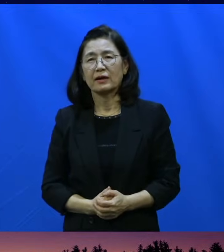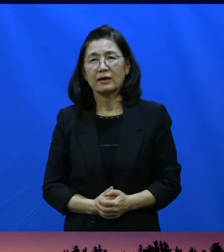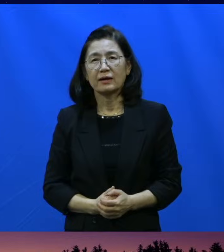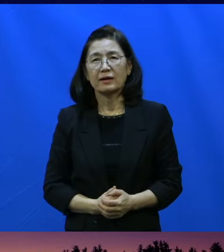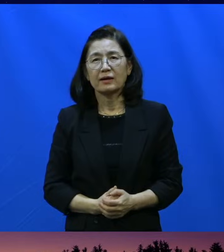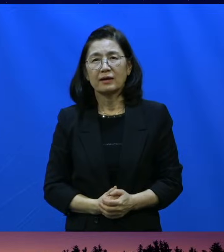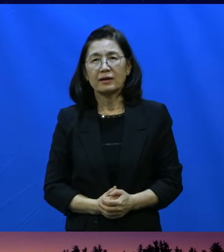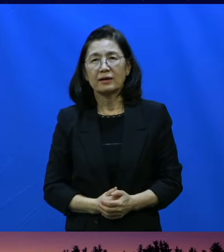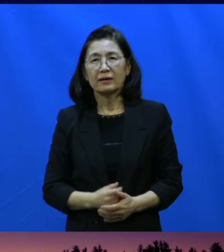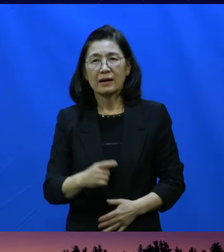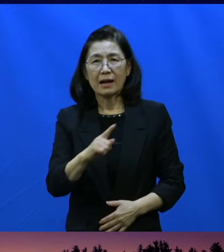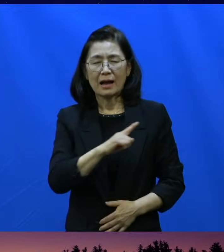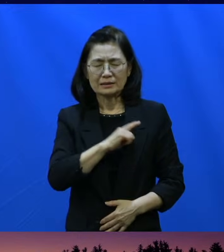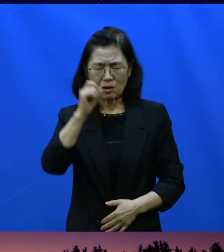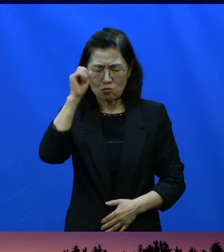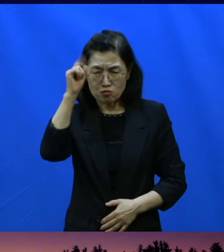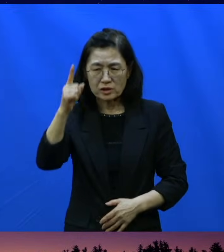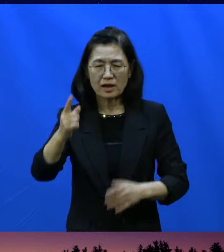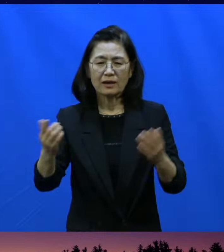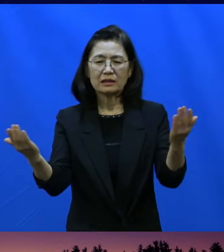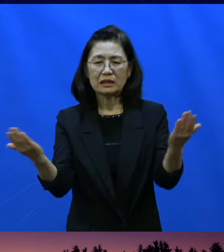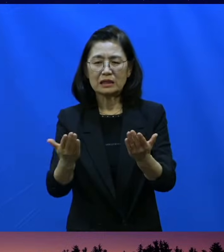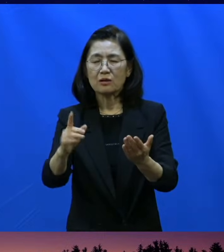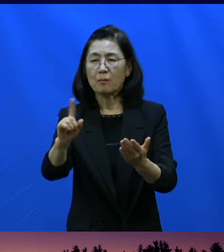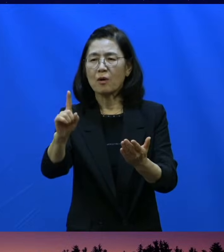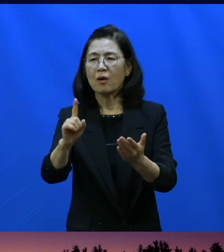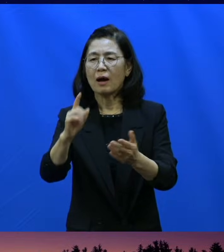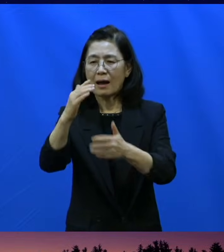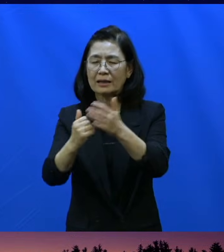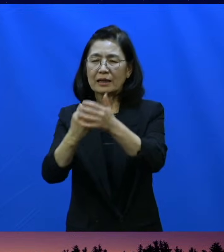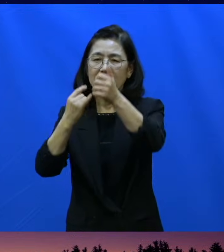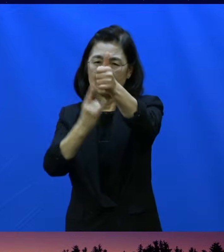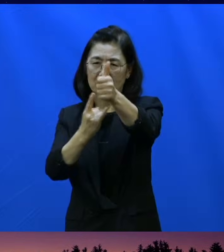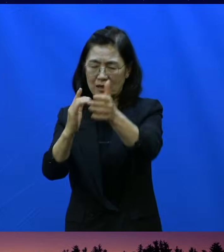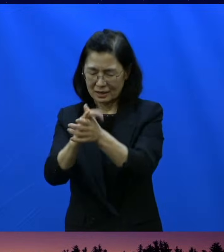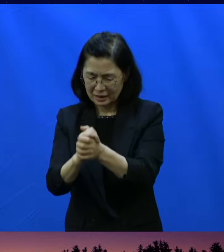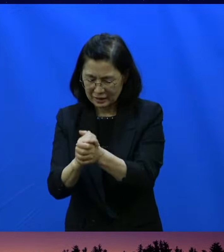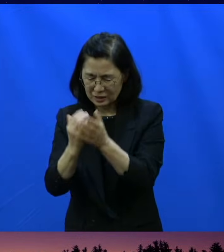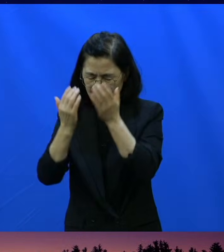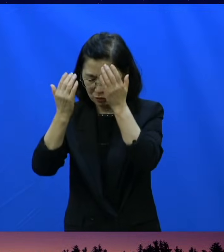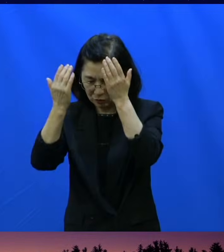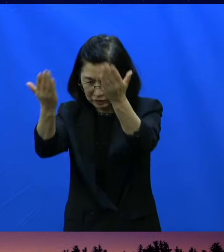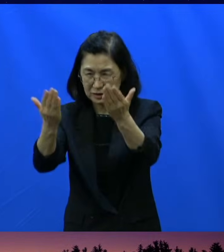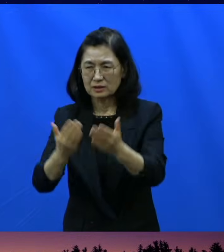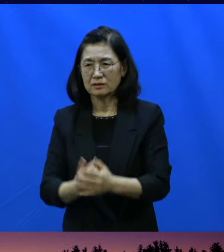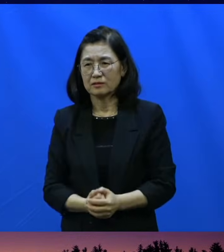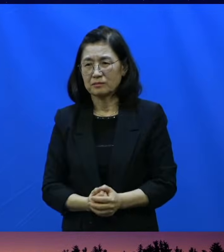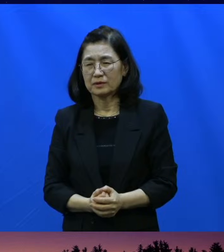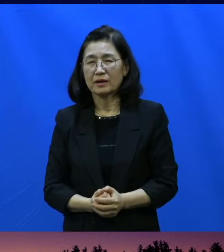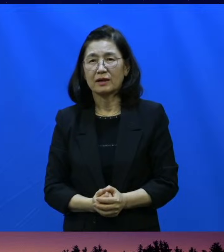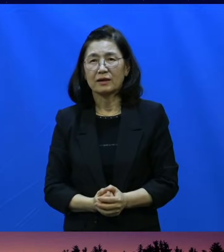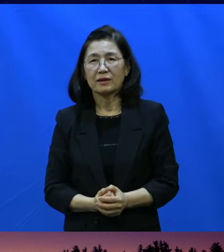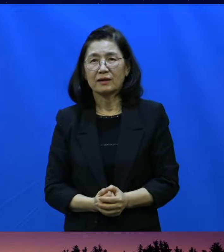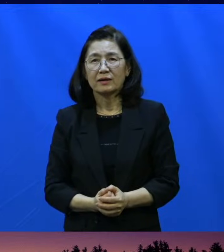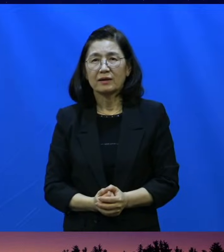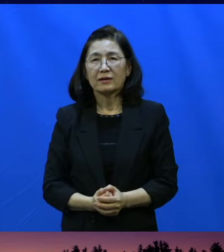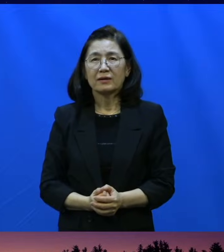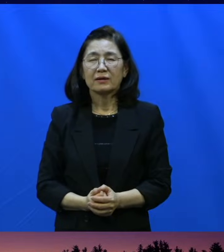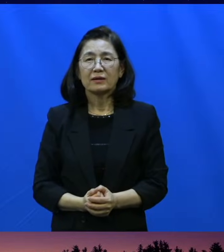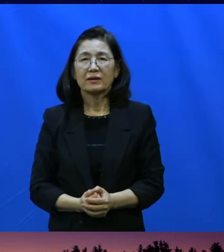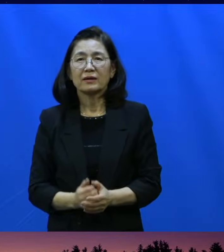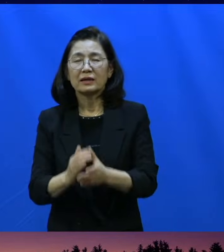가장 위대한 일은 기도라는 거죠. 하나님의 은혜의 힘을 아는 자는 하나님 앞에 엎드리고, 기도하는